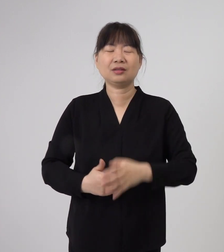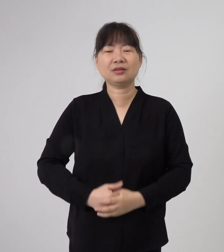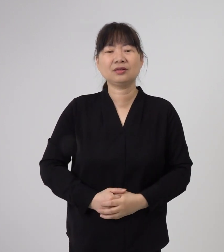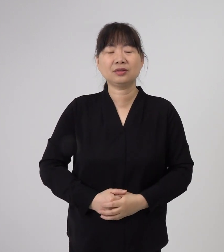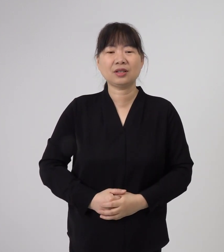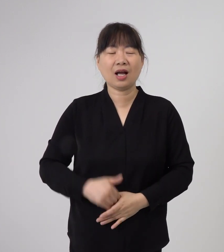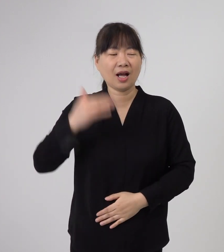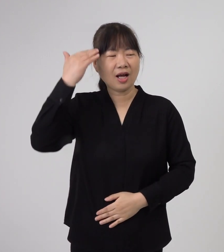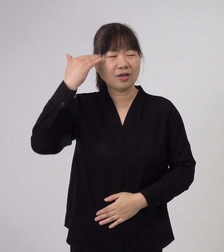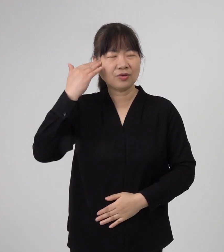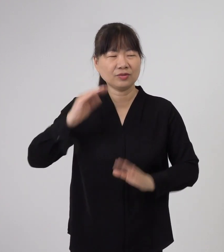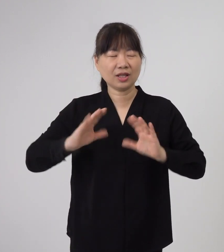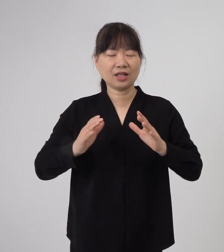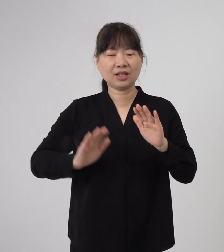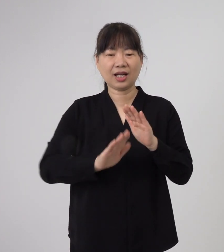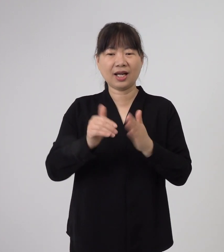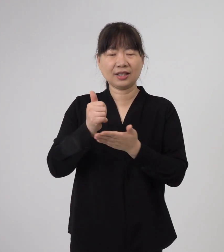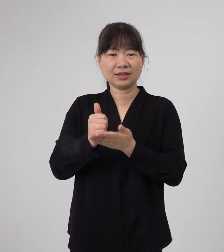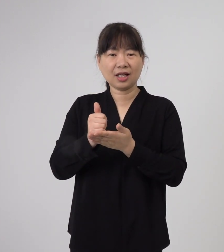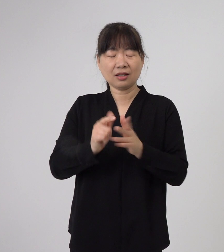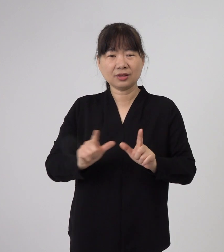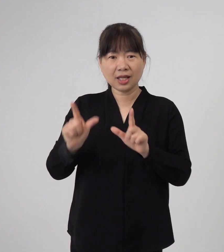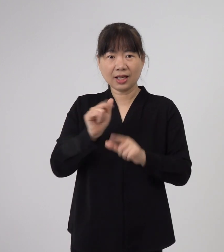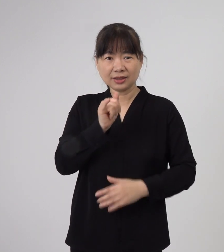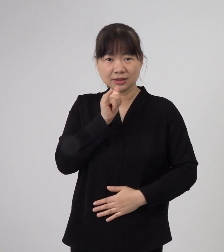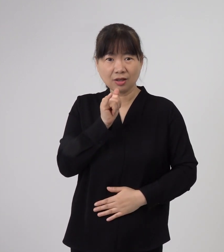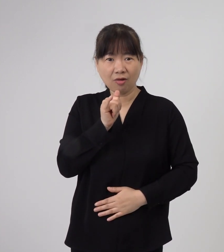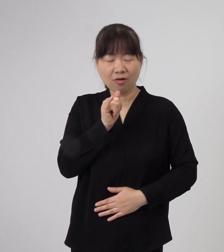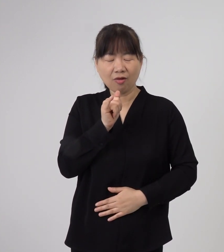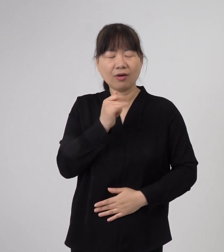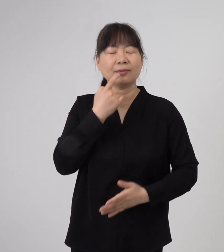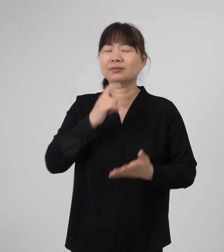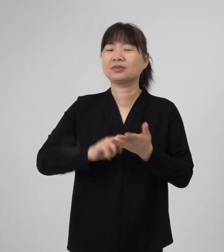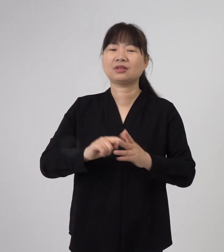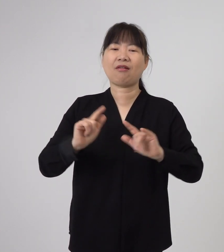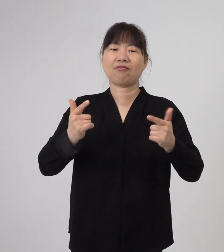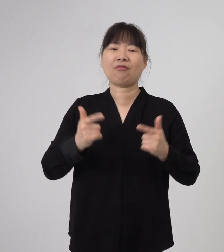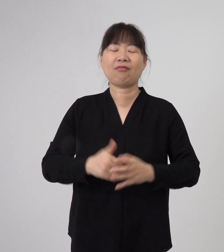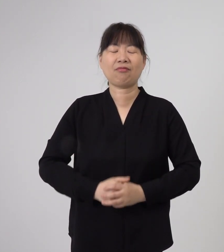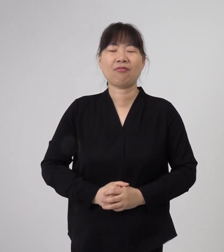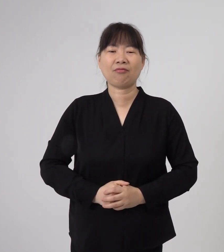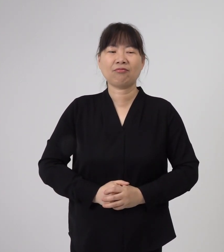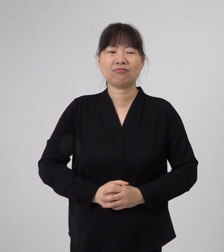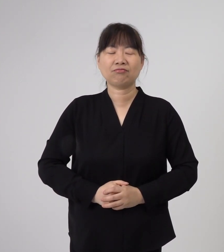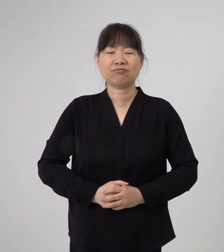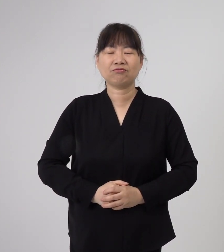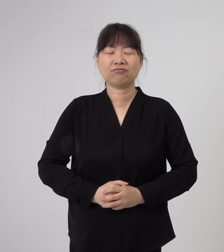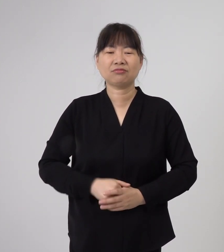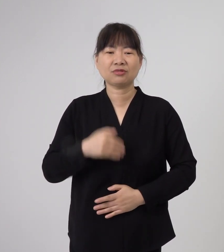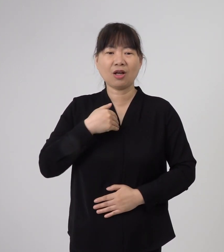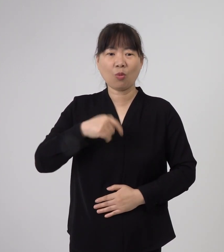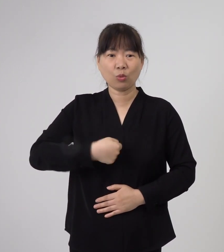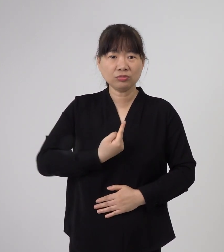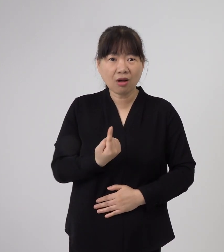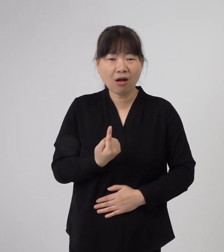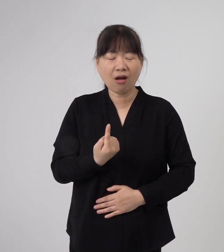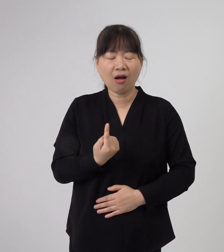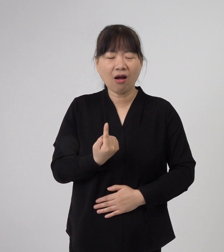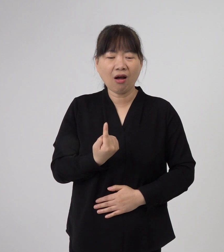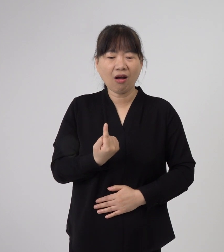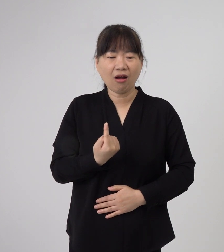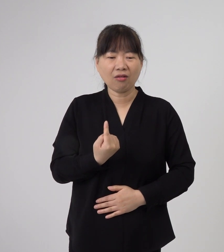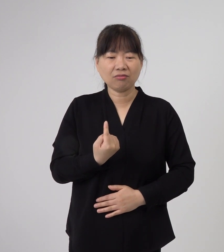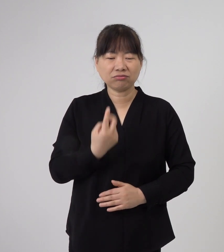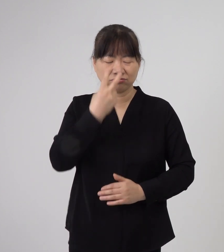우리 대한민국에서 가장으로 산다는 것이 이거 어디 만만한 일인가 말이에요. 예? 내 홀몸도 하나 간수하기